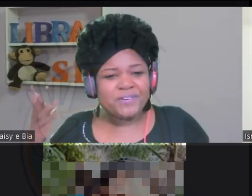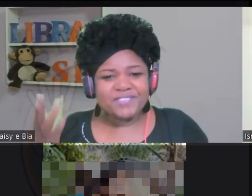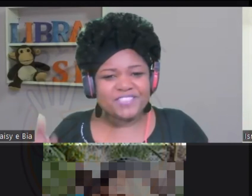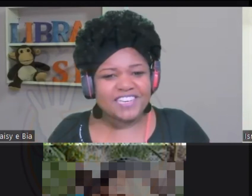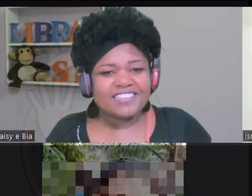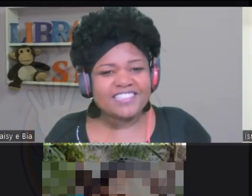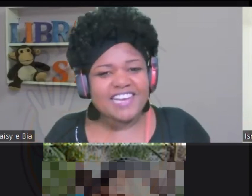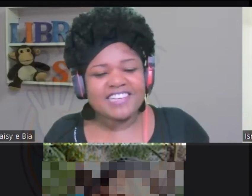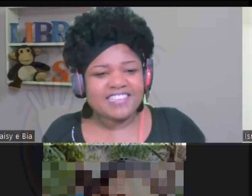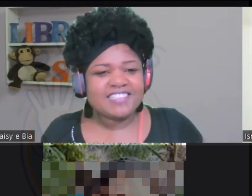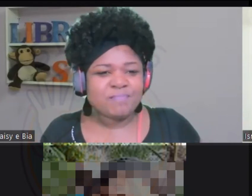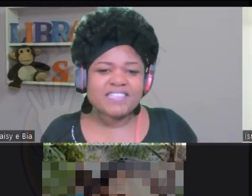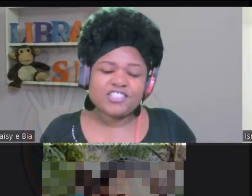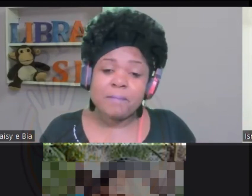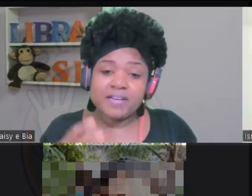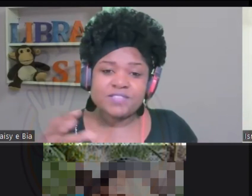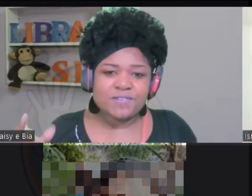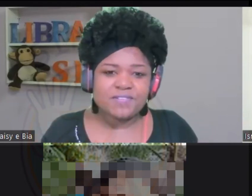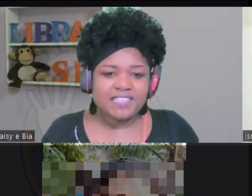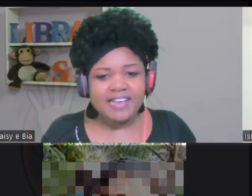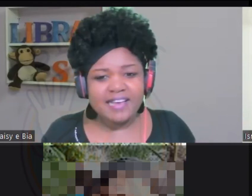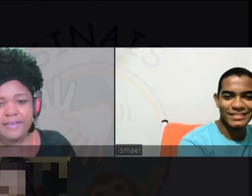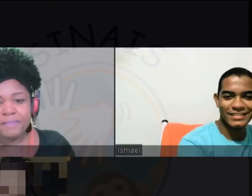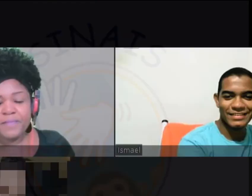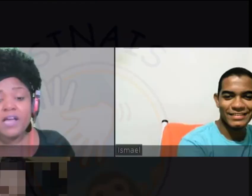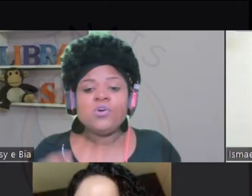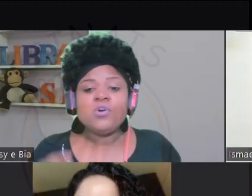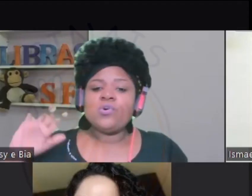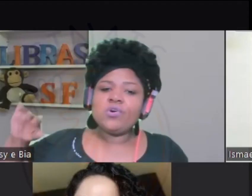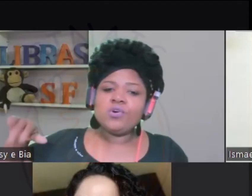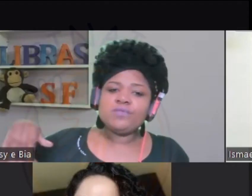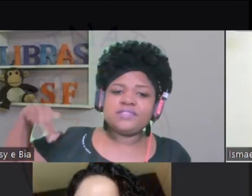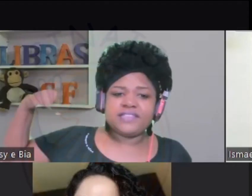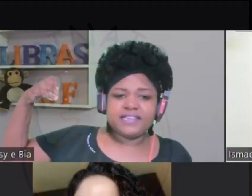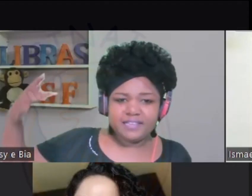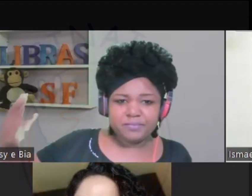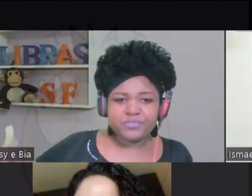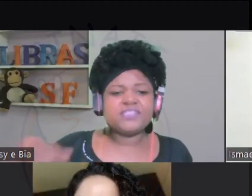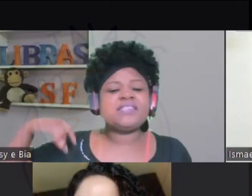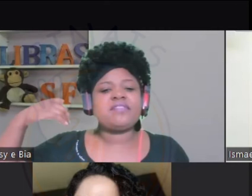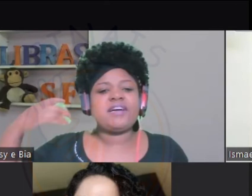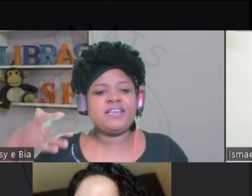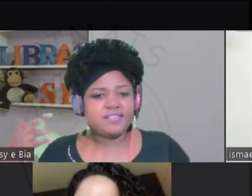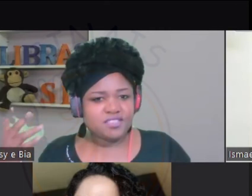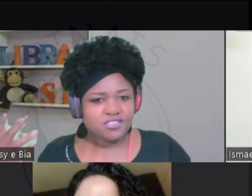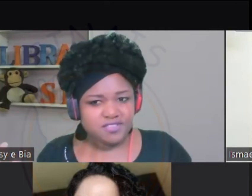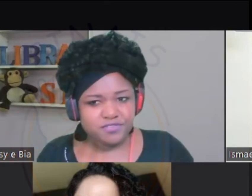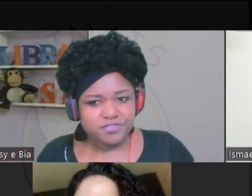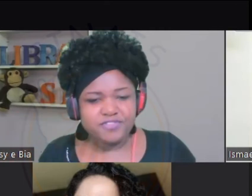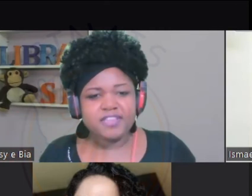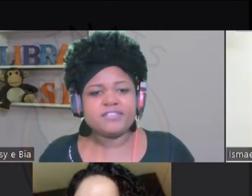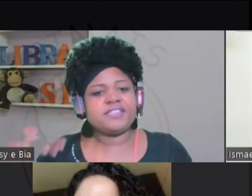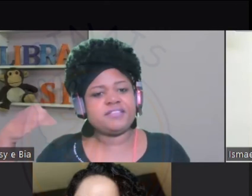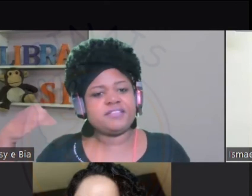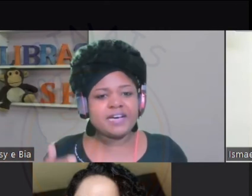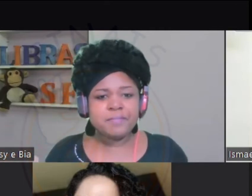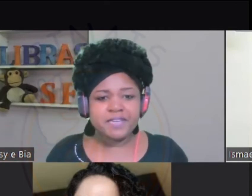Pronto, já passou a ideia. Com o tempo, você vai se desenvolver, você vai aprender